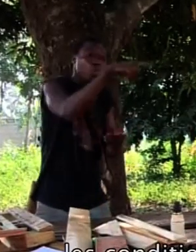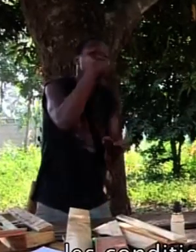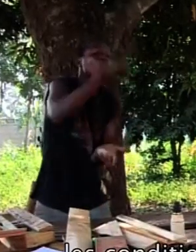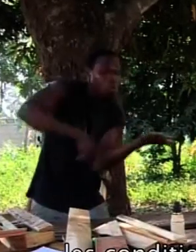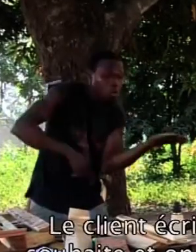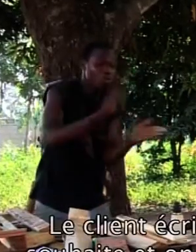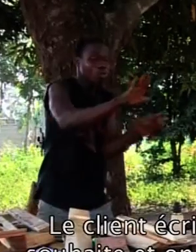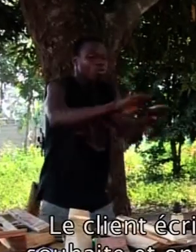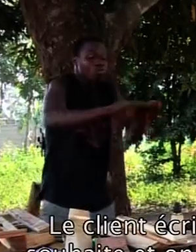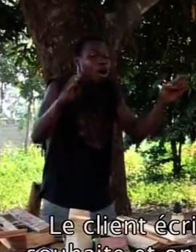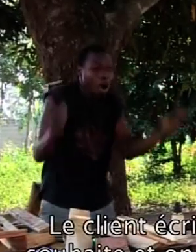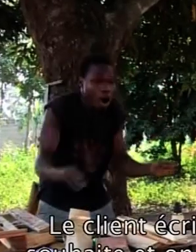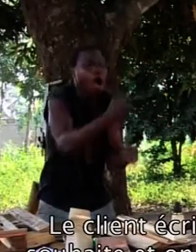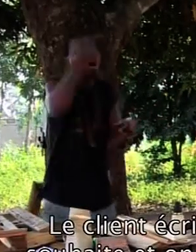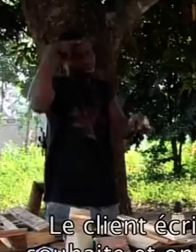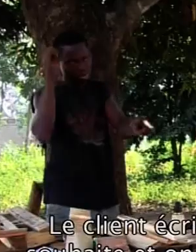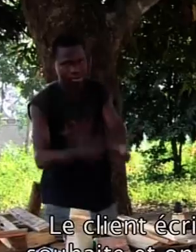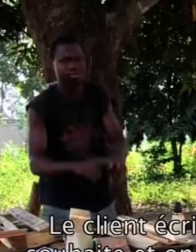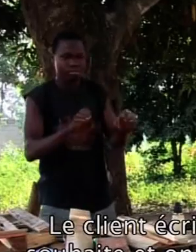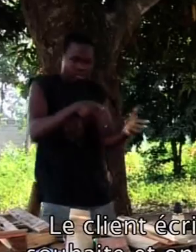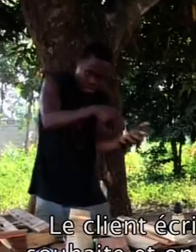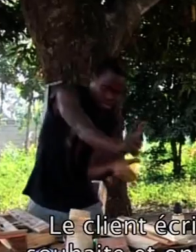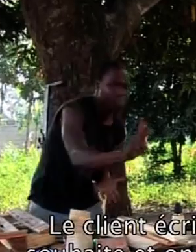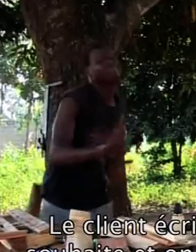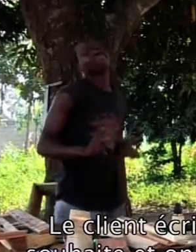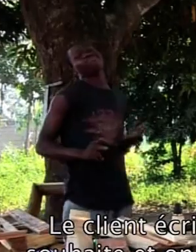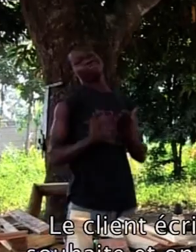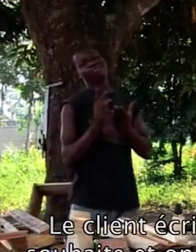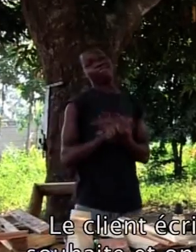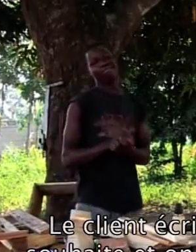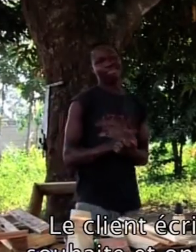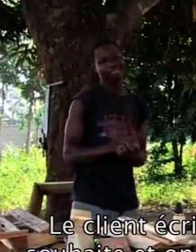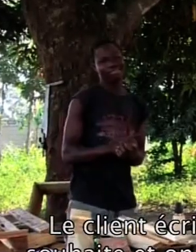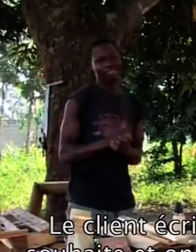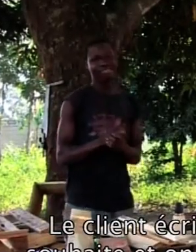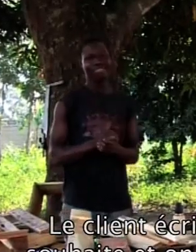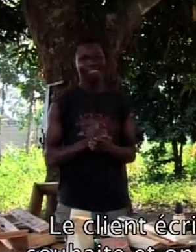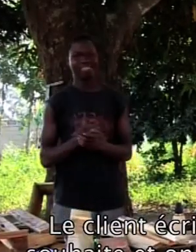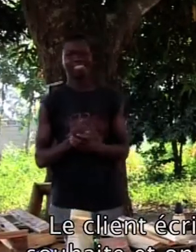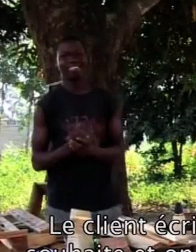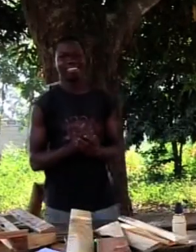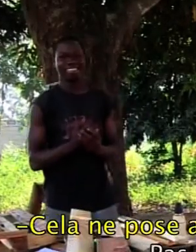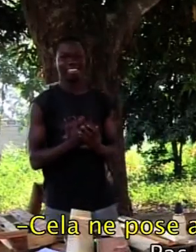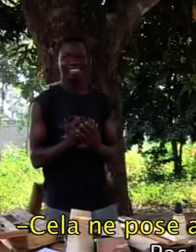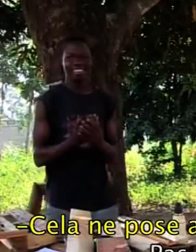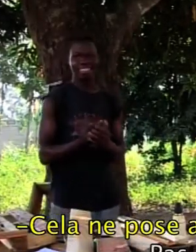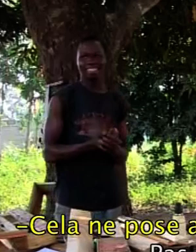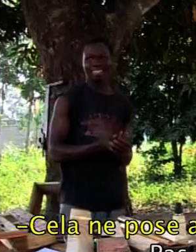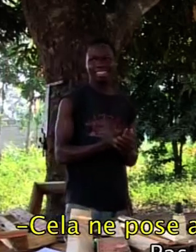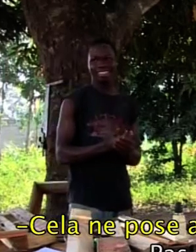débat avec le client. On demande ce qu'il veut et il écrit sur la feuille et on fait l'échange des prix. Ça ne